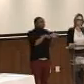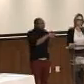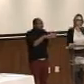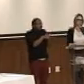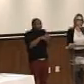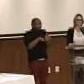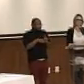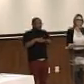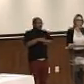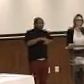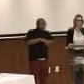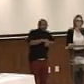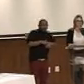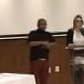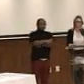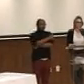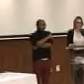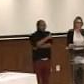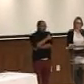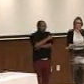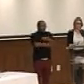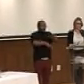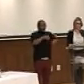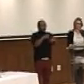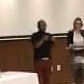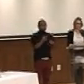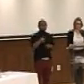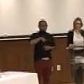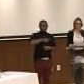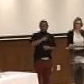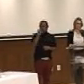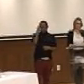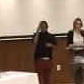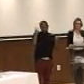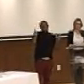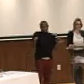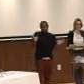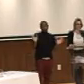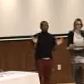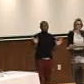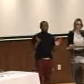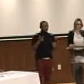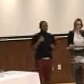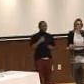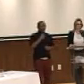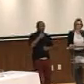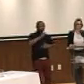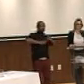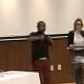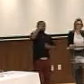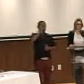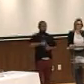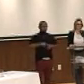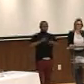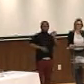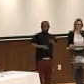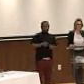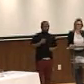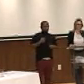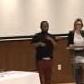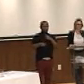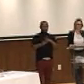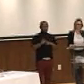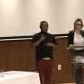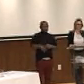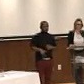comunidade e escolhemos. Acho que nós pensamos do mesmo jeito. E a consulta formal, e eu não sou juiz, nem sou jurista, as procuradoras estão aí, embora não na condição